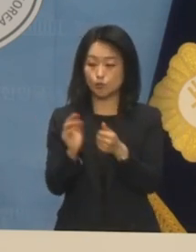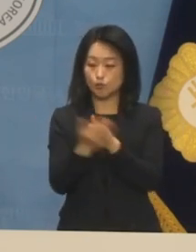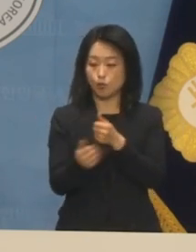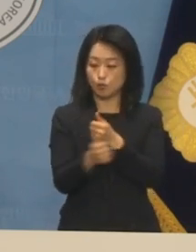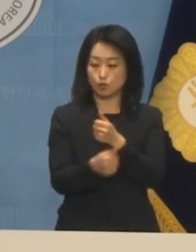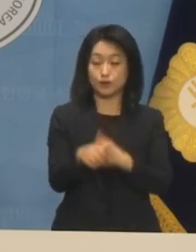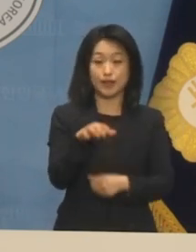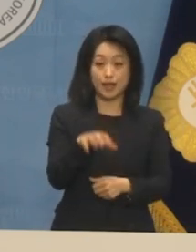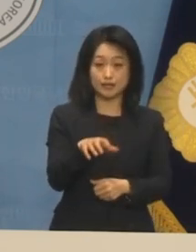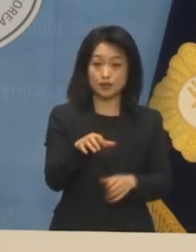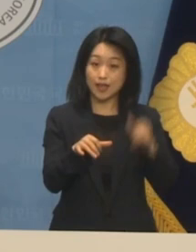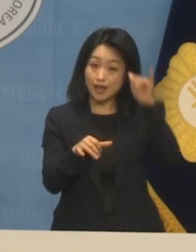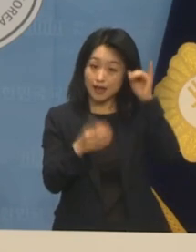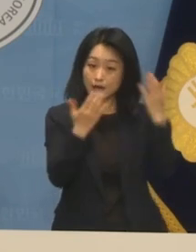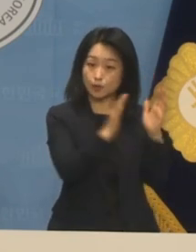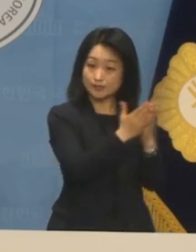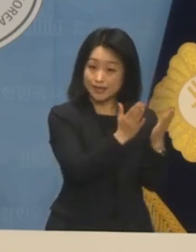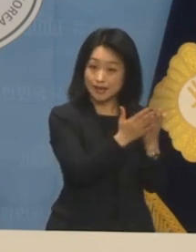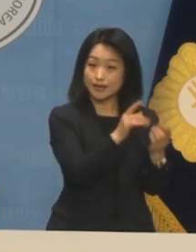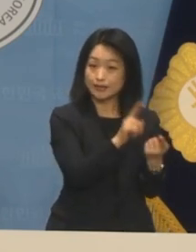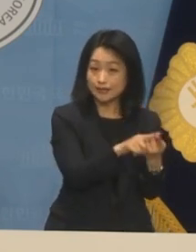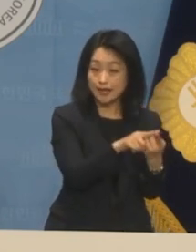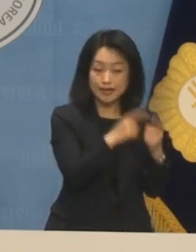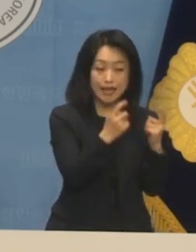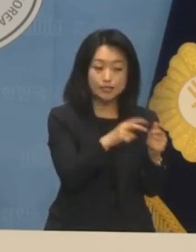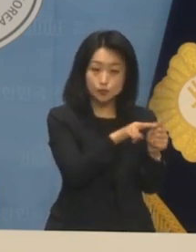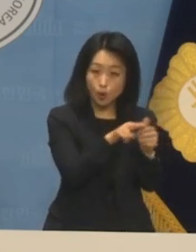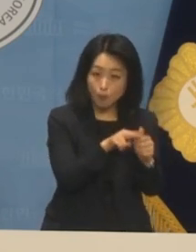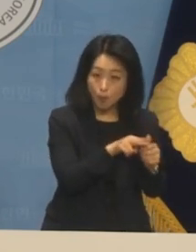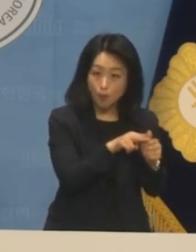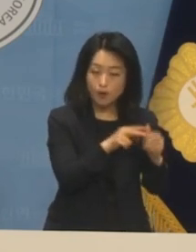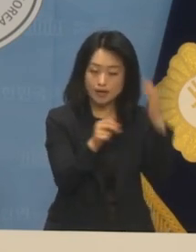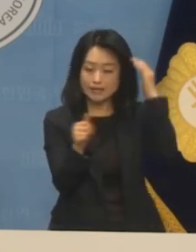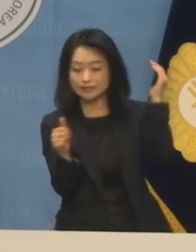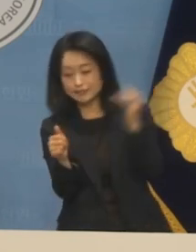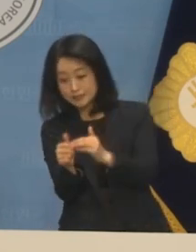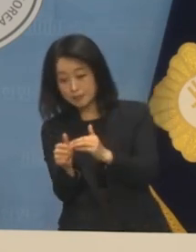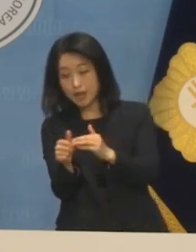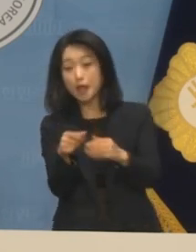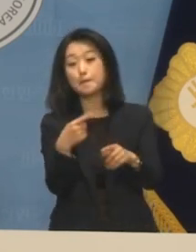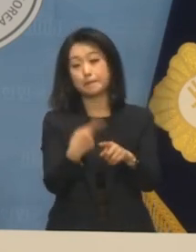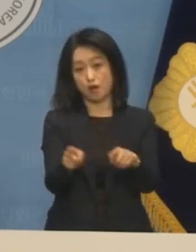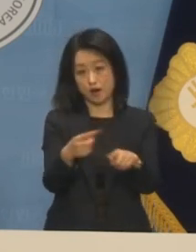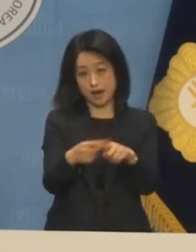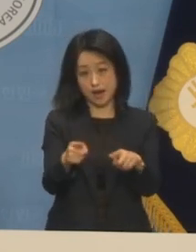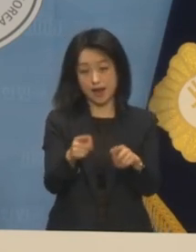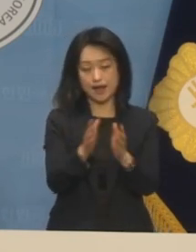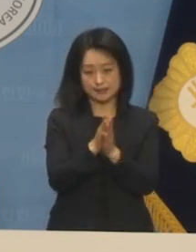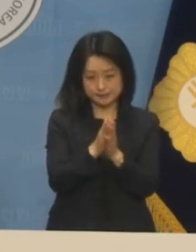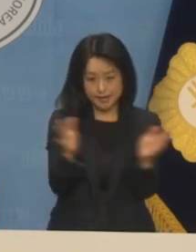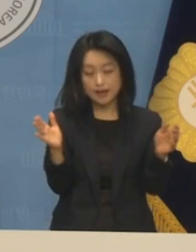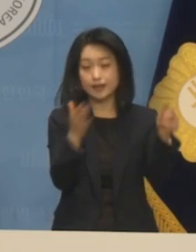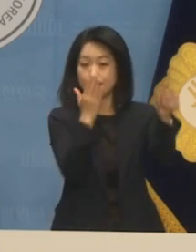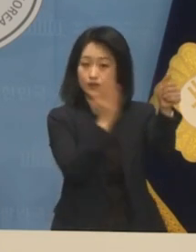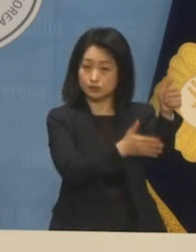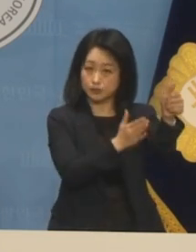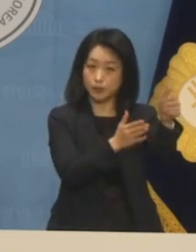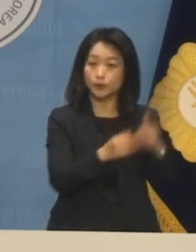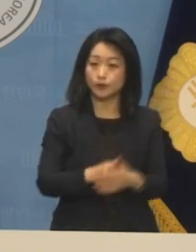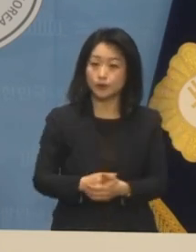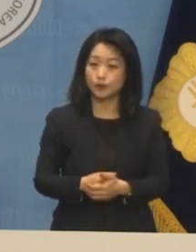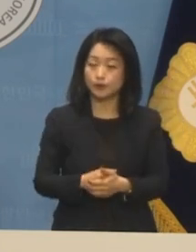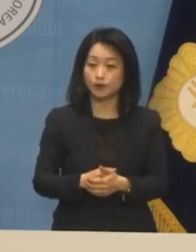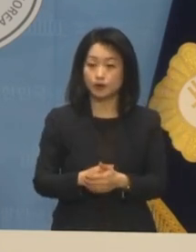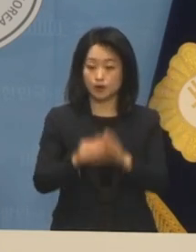개인정보보호위원회가 AI 디지털 교과서 도입에 따른 개인정보 침해 요인 평가를 즉각 실시하도록 하고